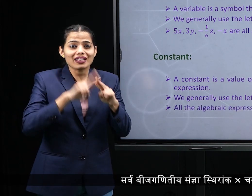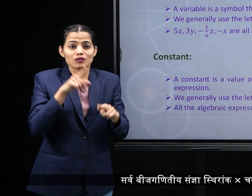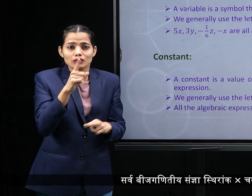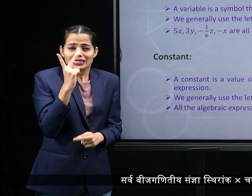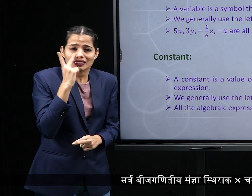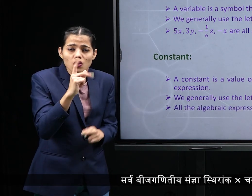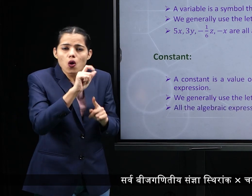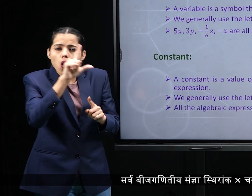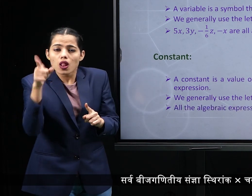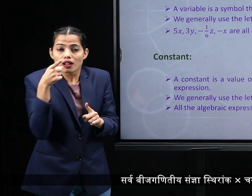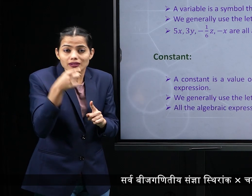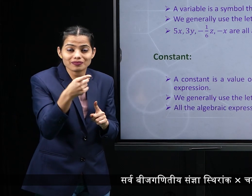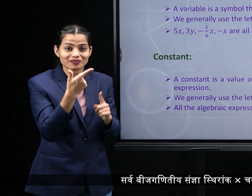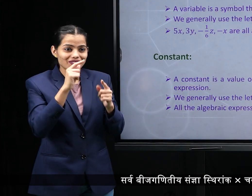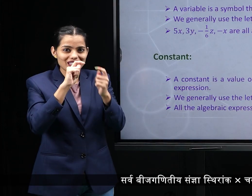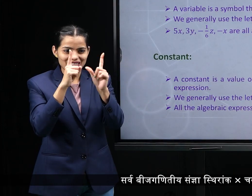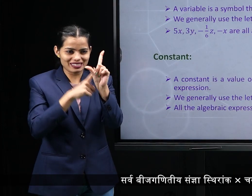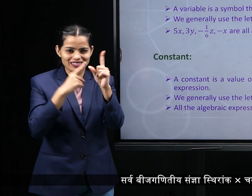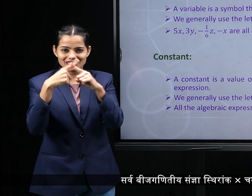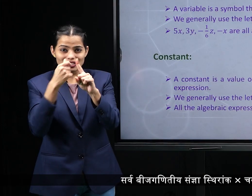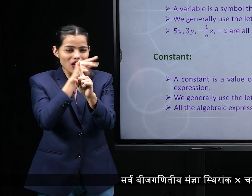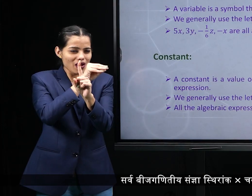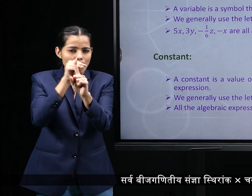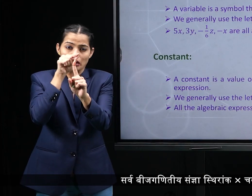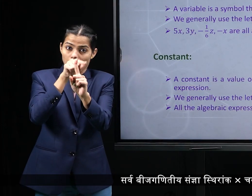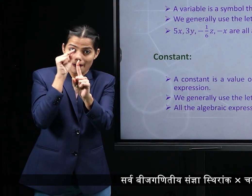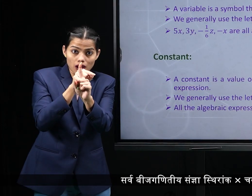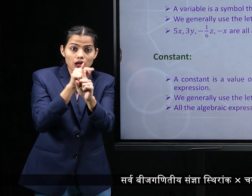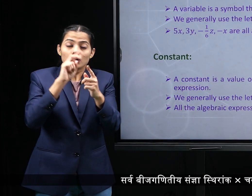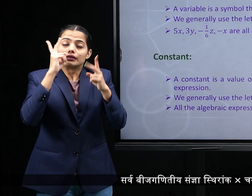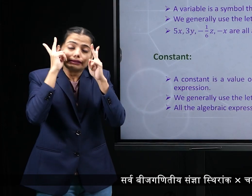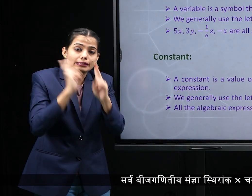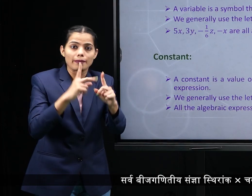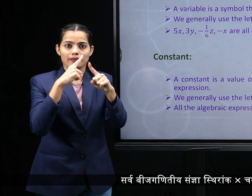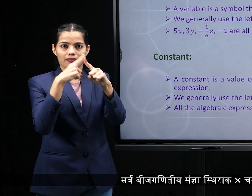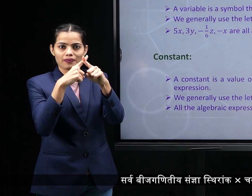सर्व बीजगणितीय संख्या स्थिरांक इंटू चल या स्वरूपाच्या असतात.